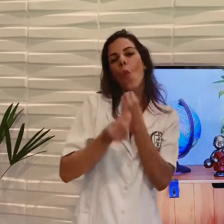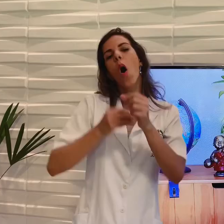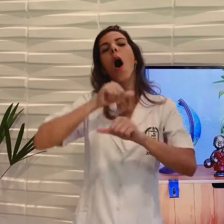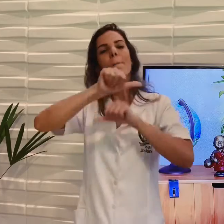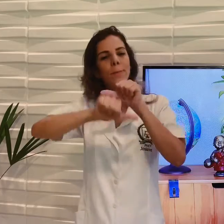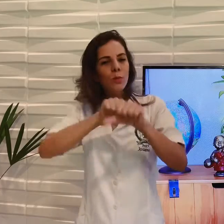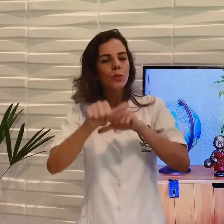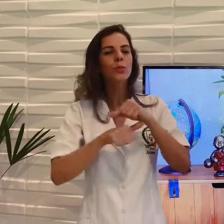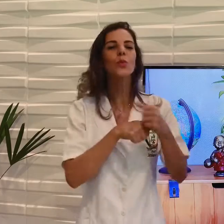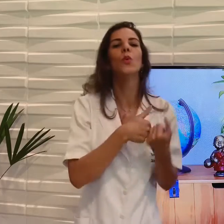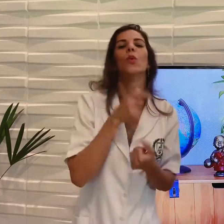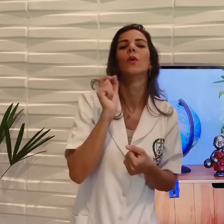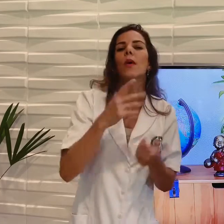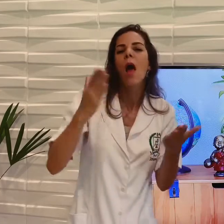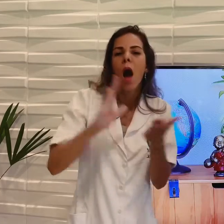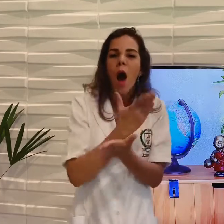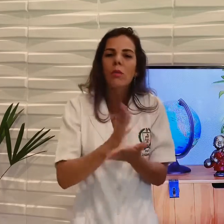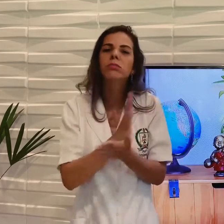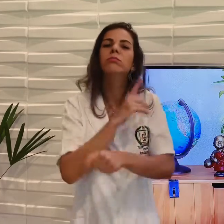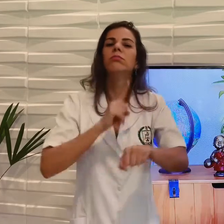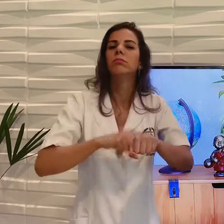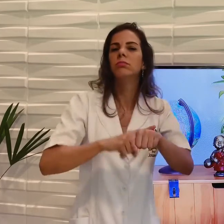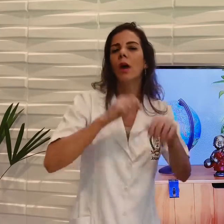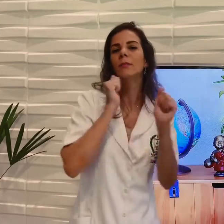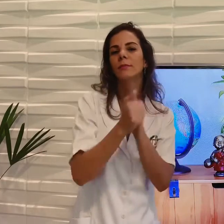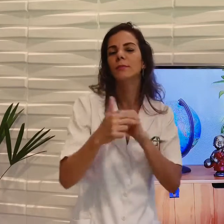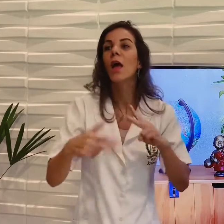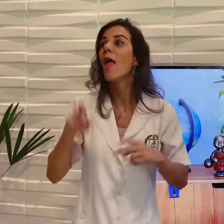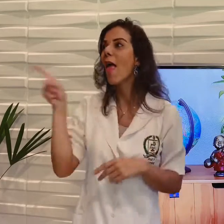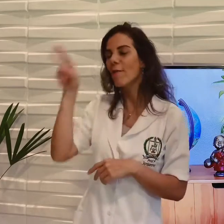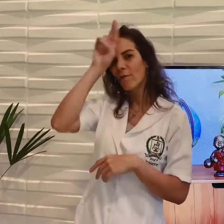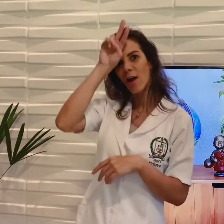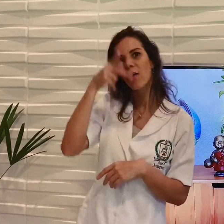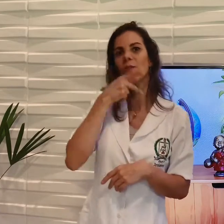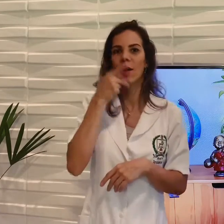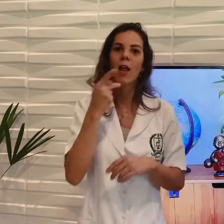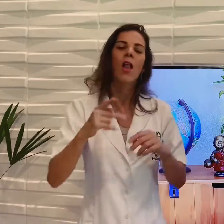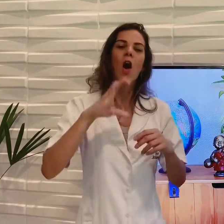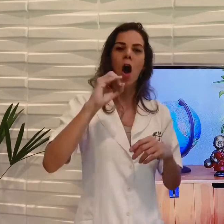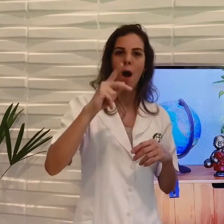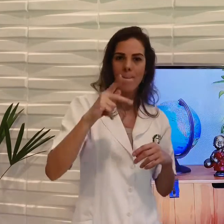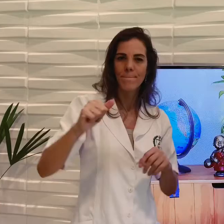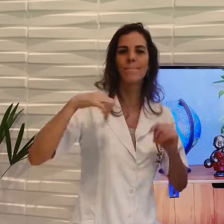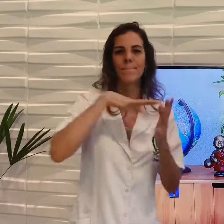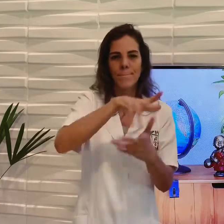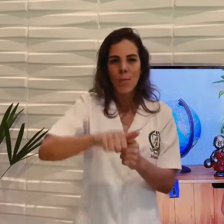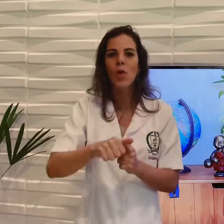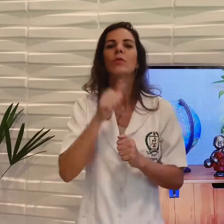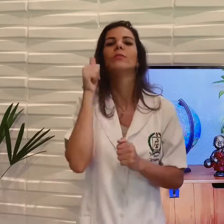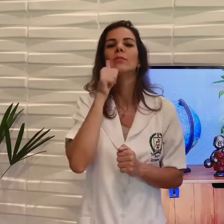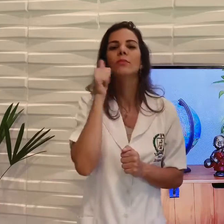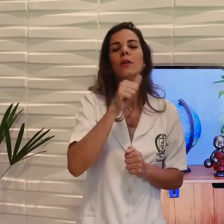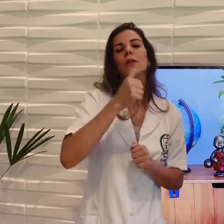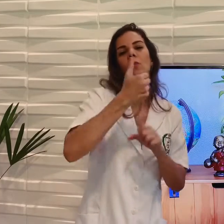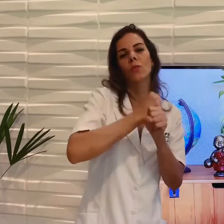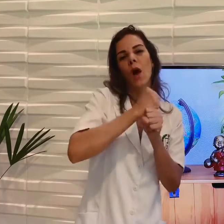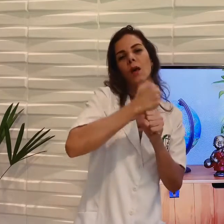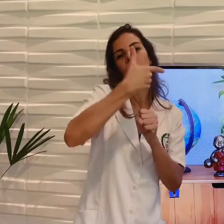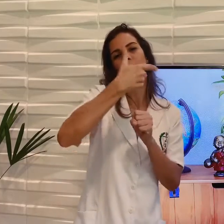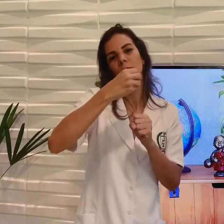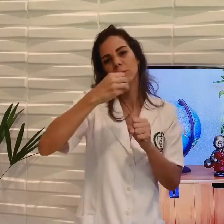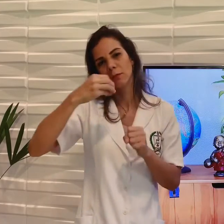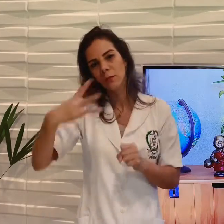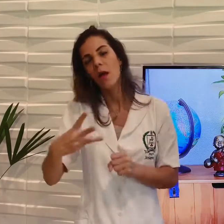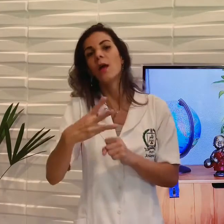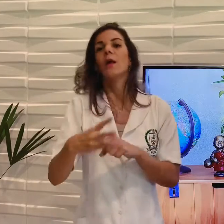o cenário de algum evento esportivo, no caso que o Mila falou aí da Copa do Mundo Feminina de 2003, vamos voltar um pouco no tempo, e